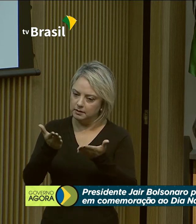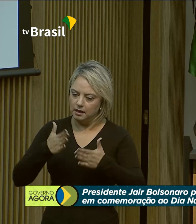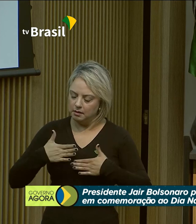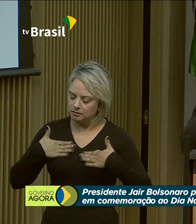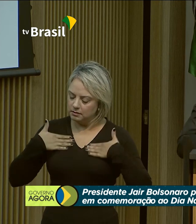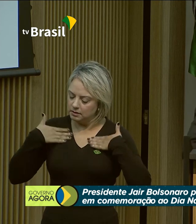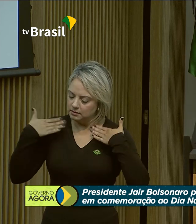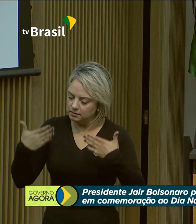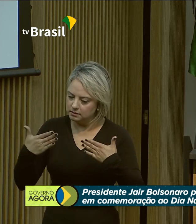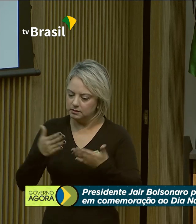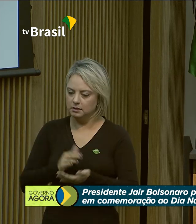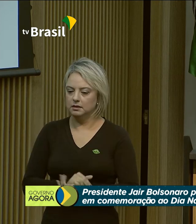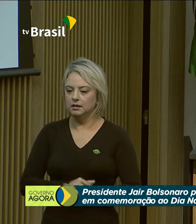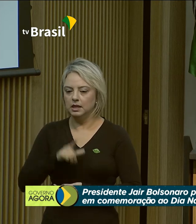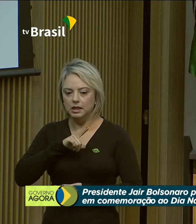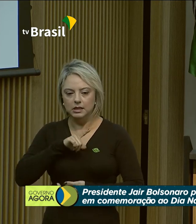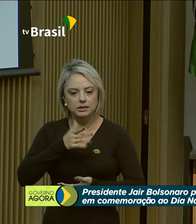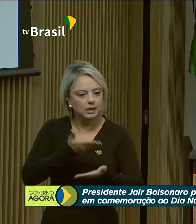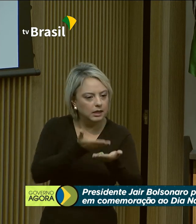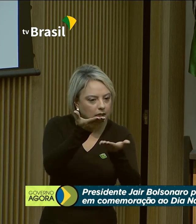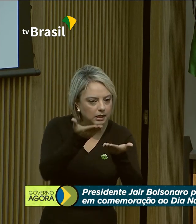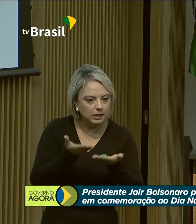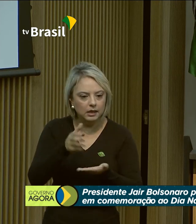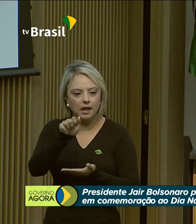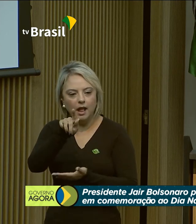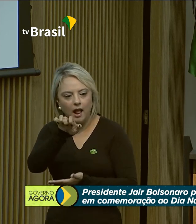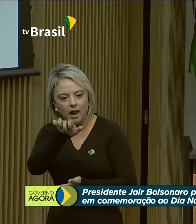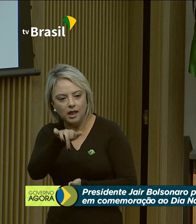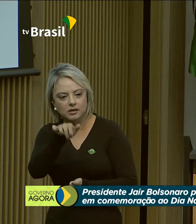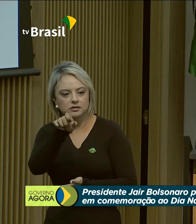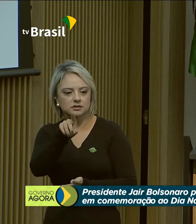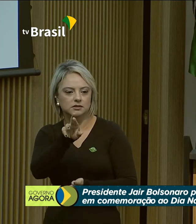e satisfação tê-lo entre nós, Alexandre Garcia.